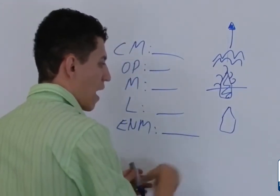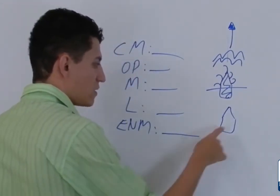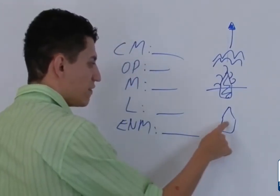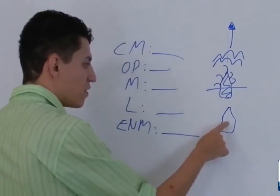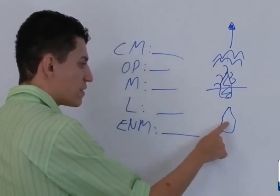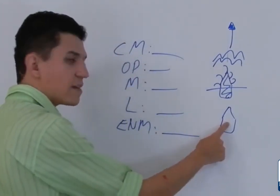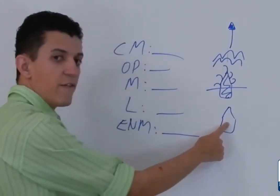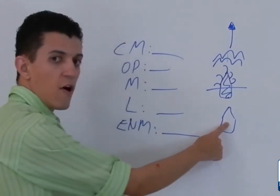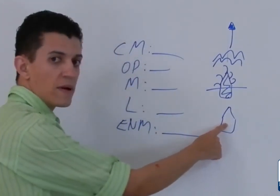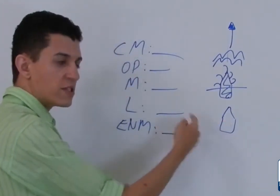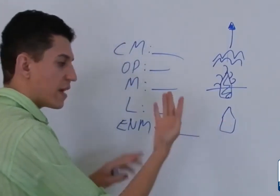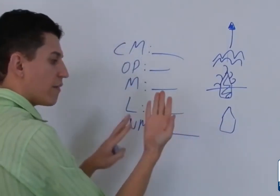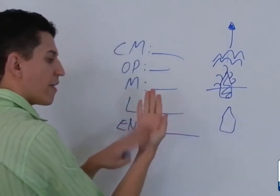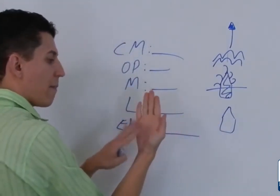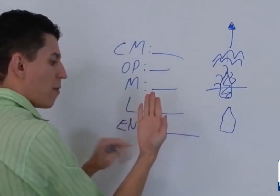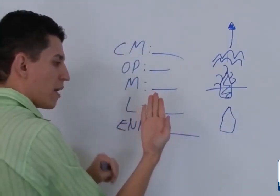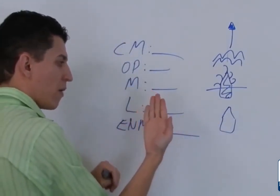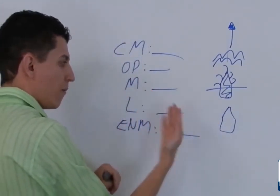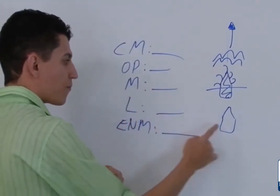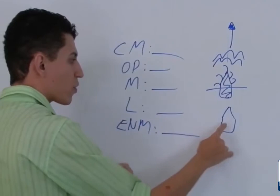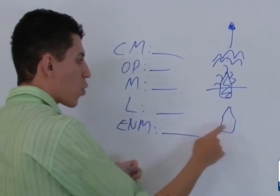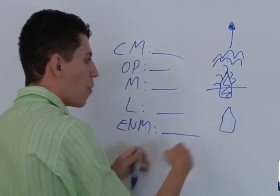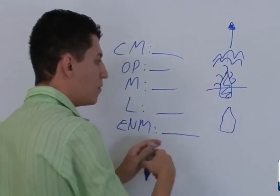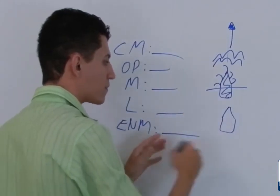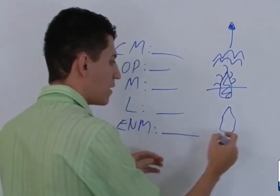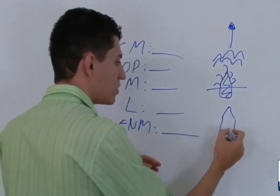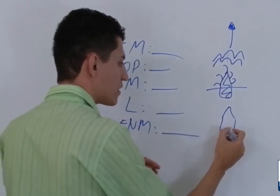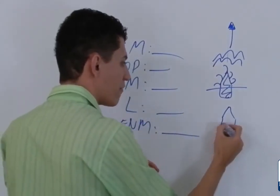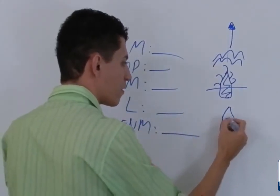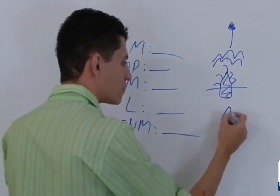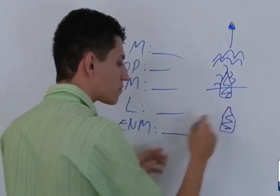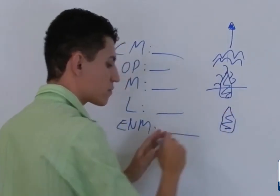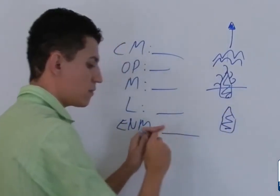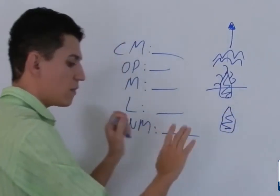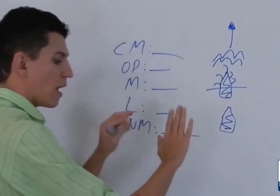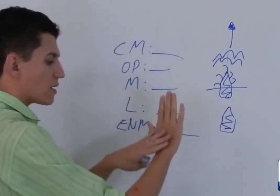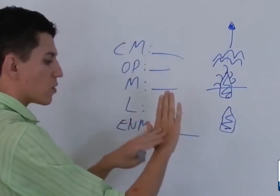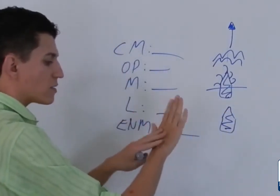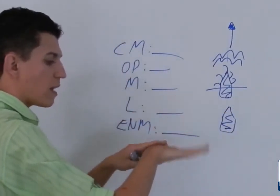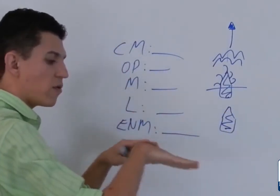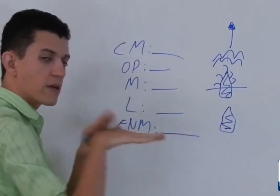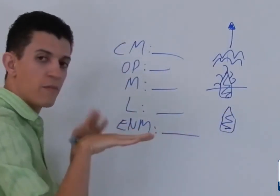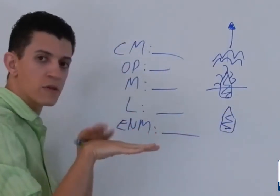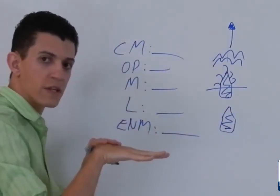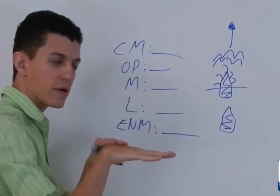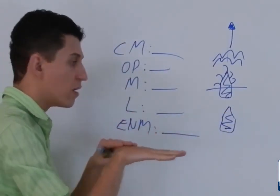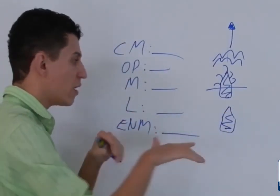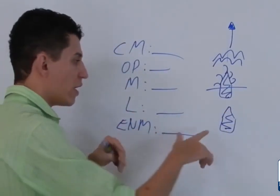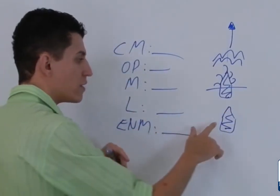Se fosse dessa forma, a gente estaria vendo a palma da mão, como a gente está vendo as costas da mão aqui por cima. Eu vou